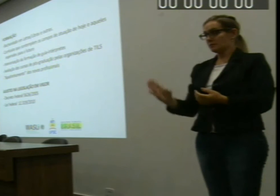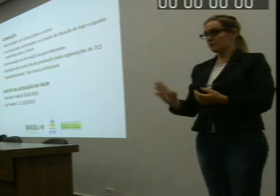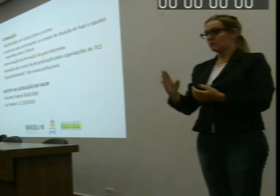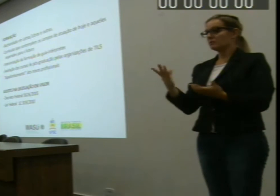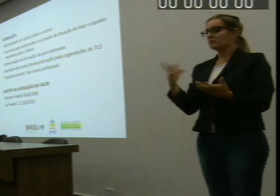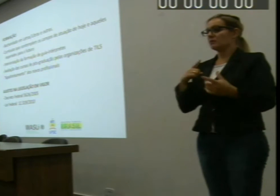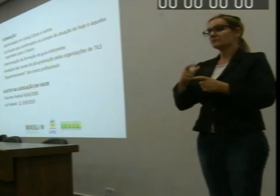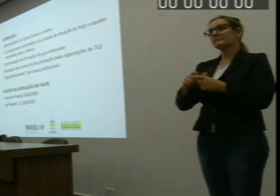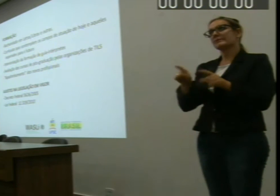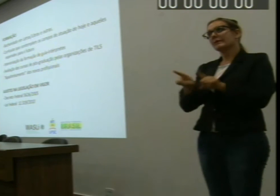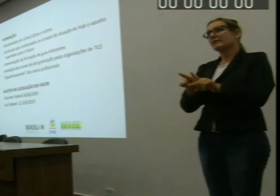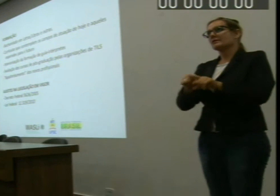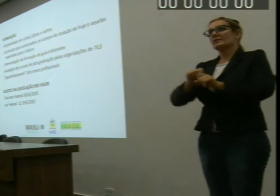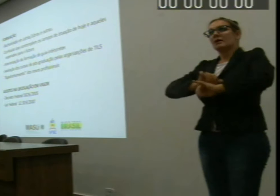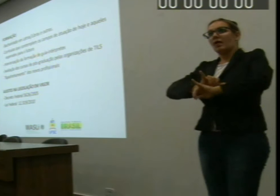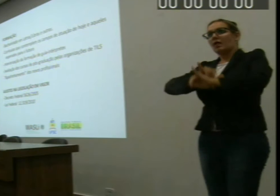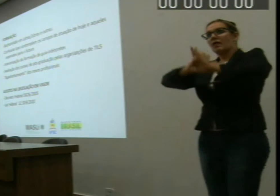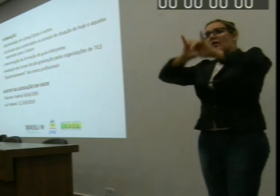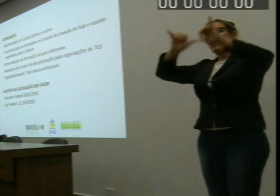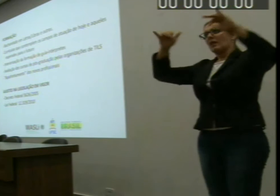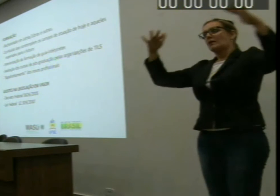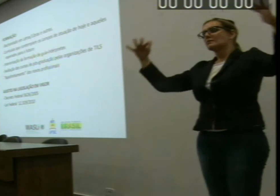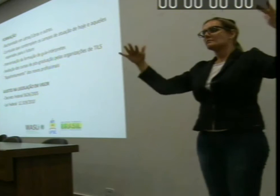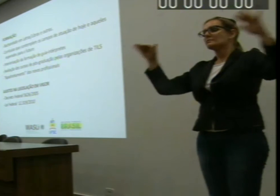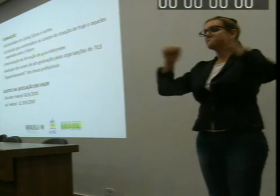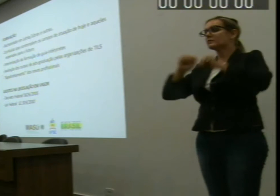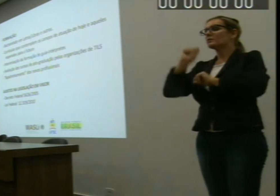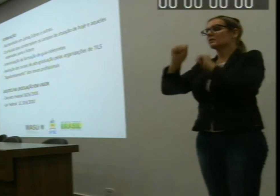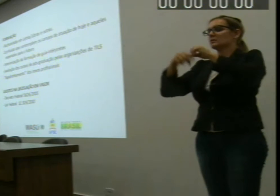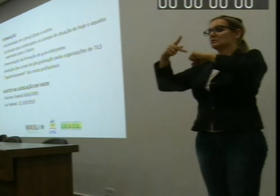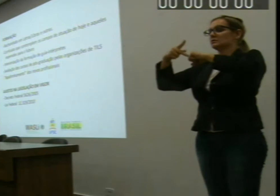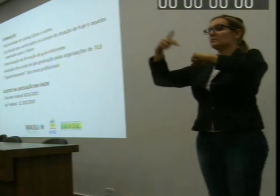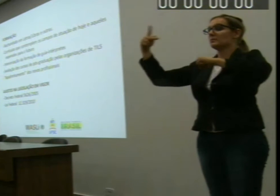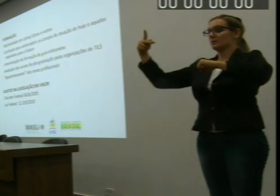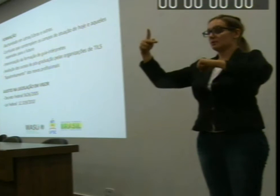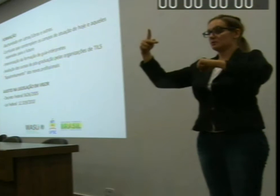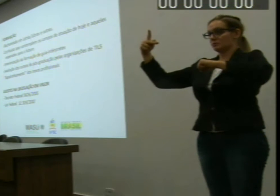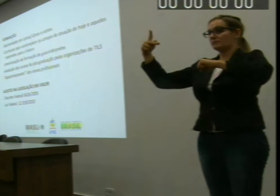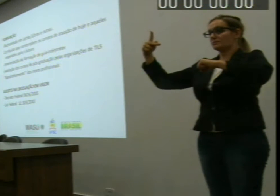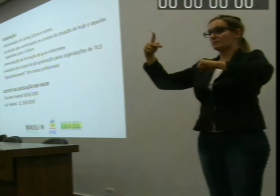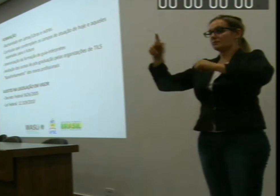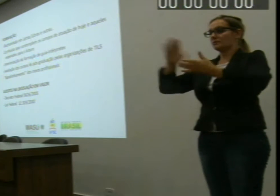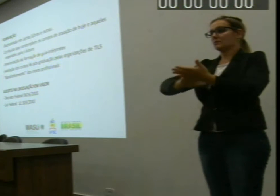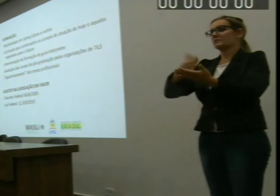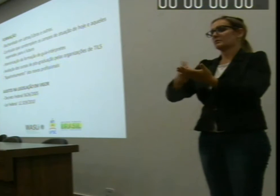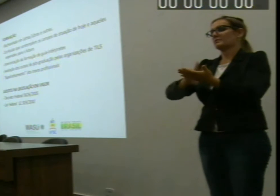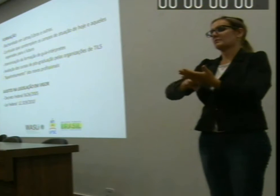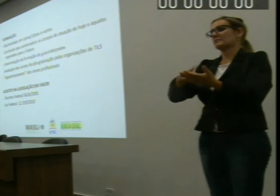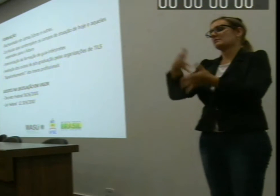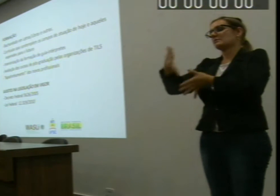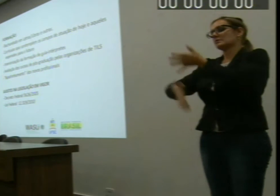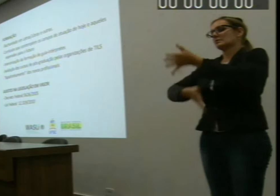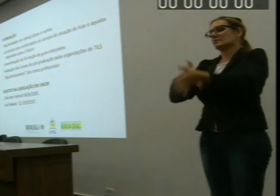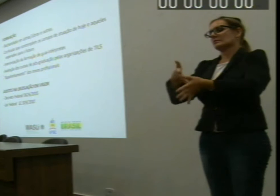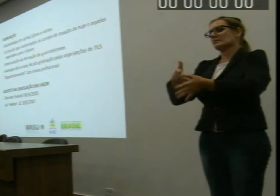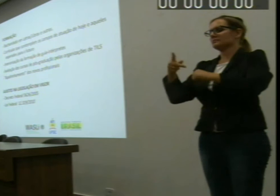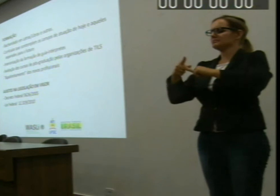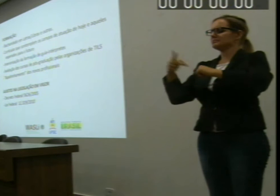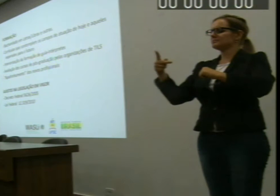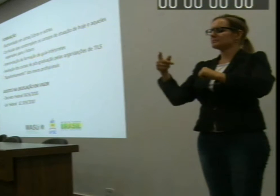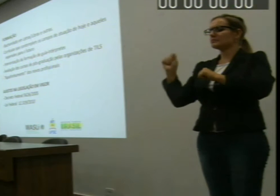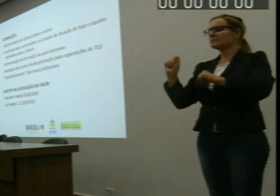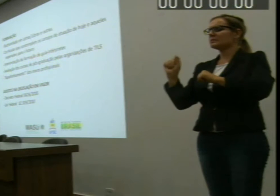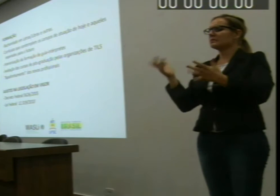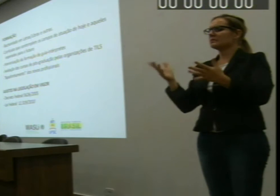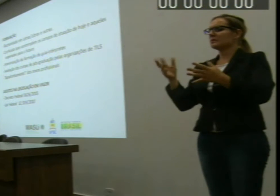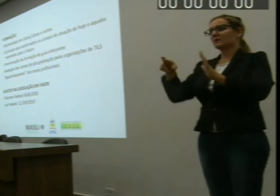grande boom da da das pós-graduações em tradução e interpretação pós-graduação